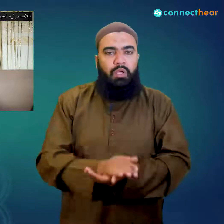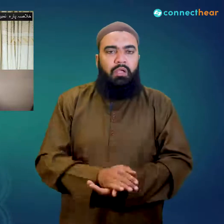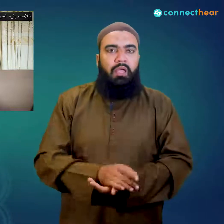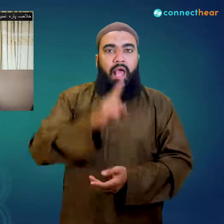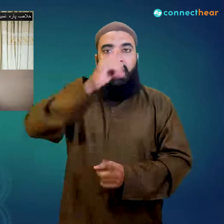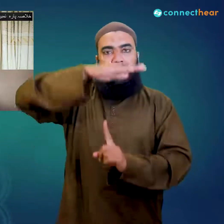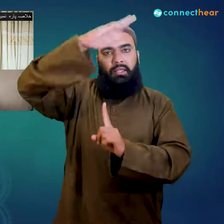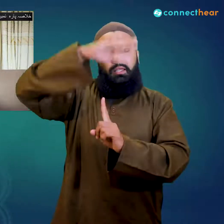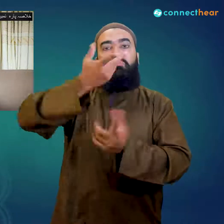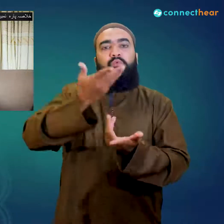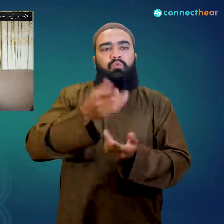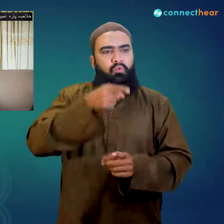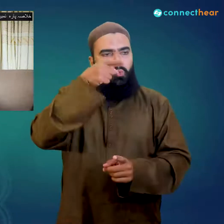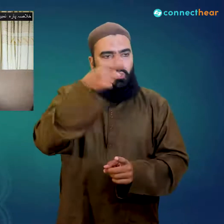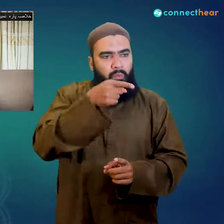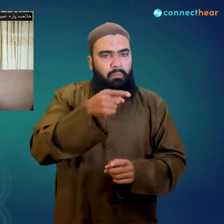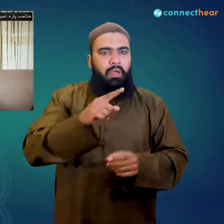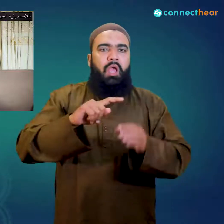وَالسَّلْوَىٰ۔